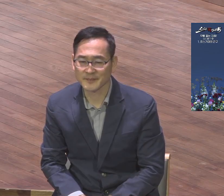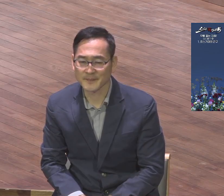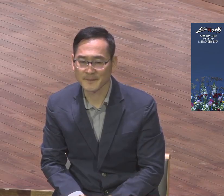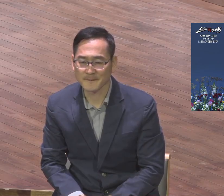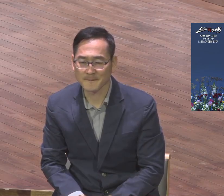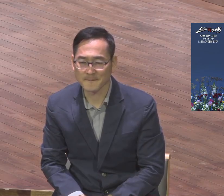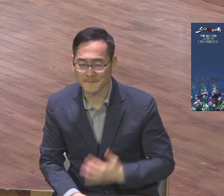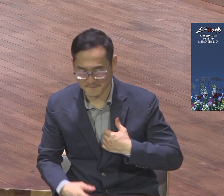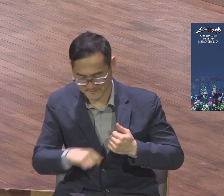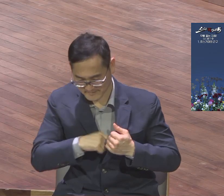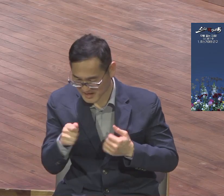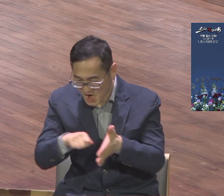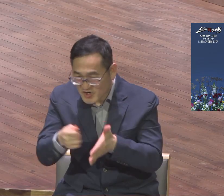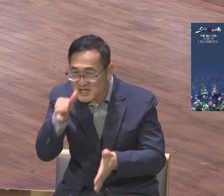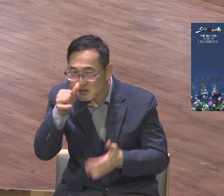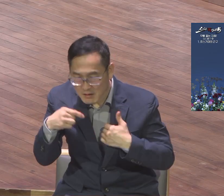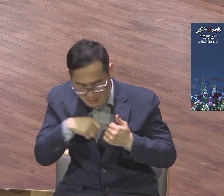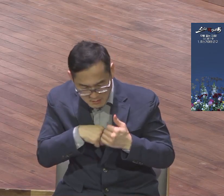의외로